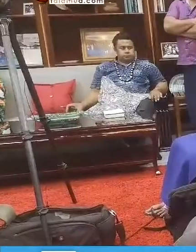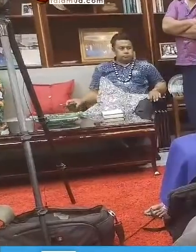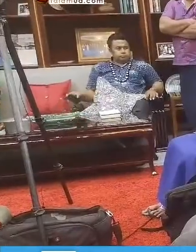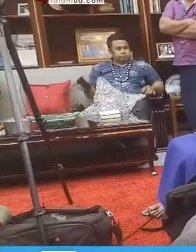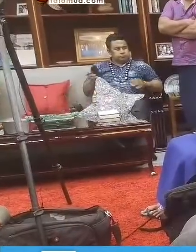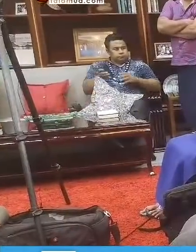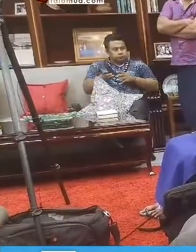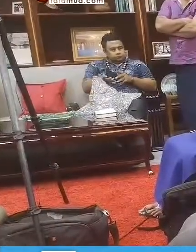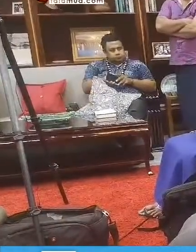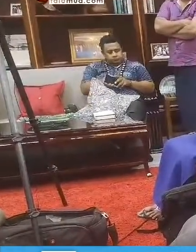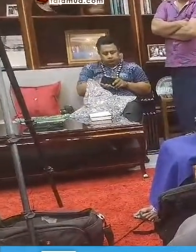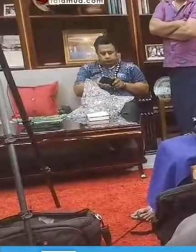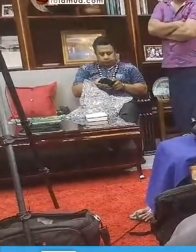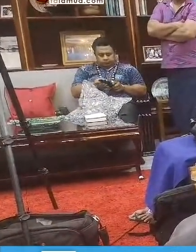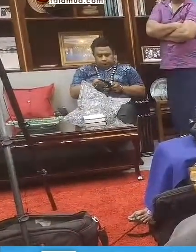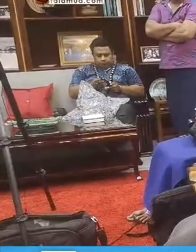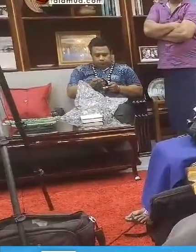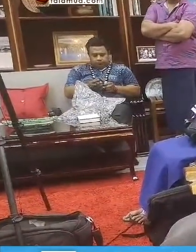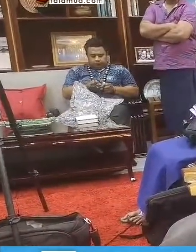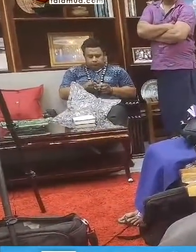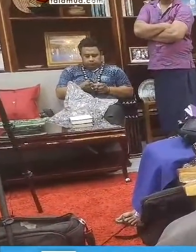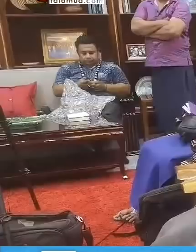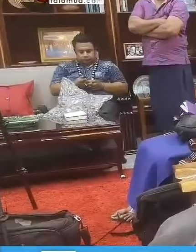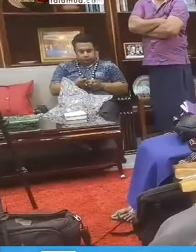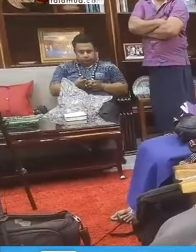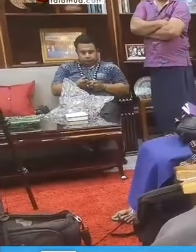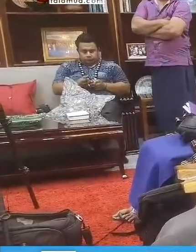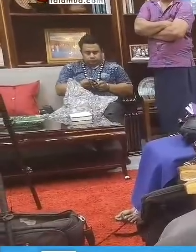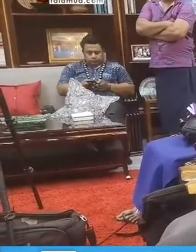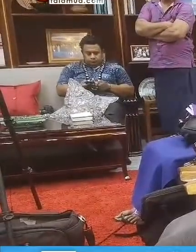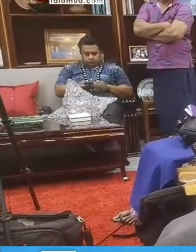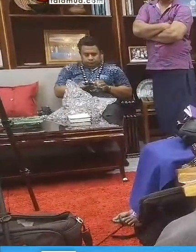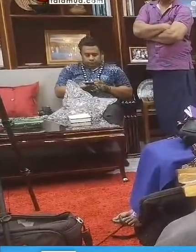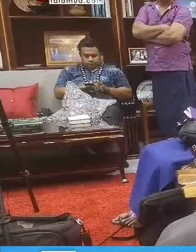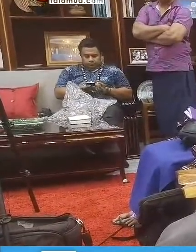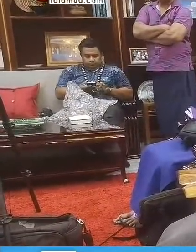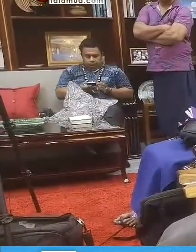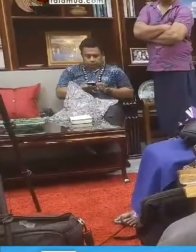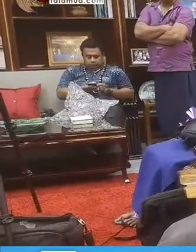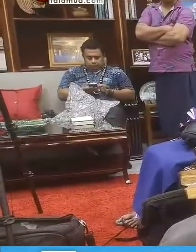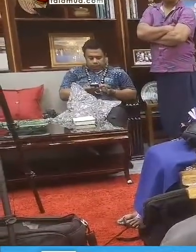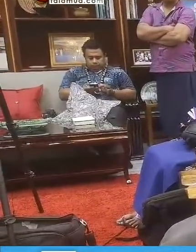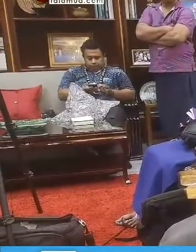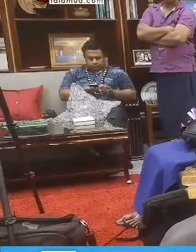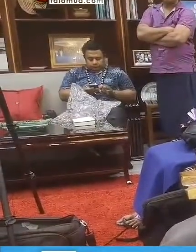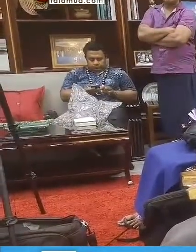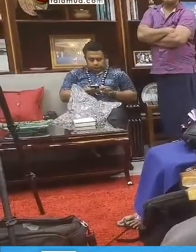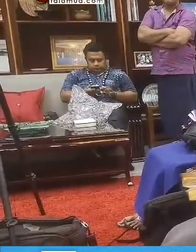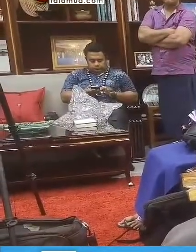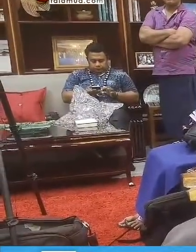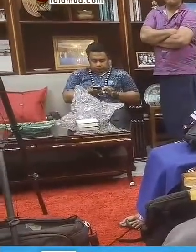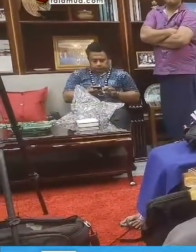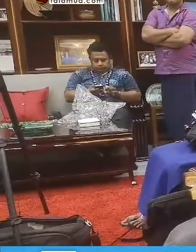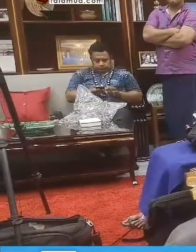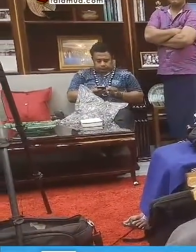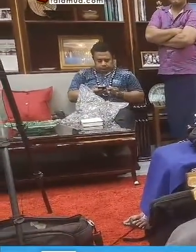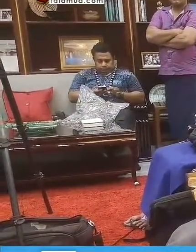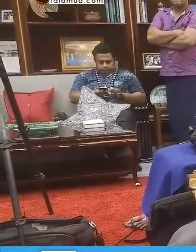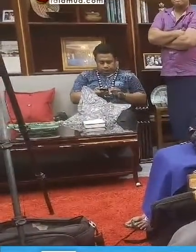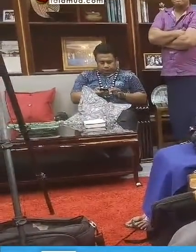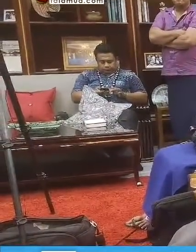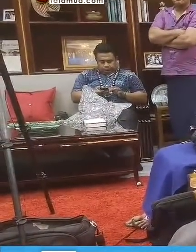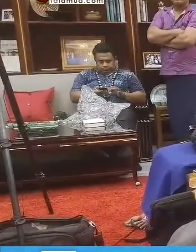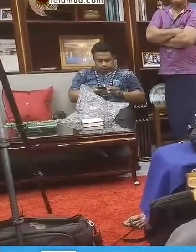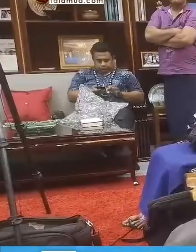fionga e mea sau noa e tatala i taule tasi babi au i asolva i aso e pe tapuni skulu e